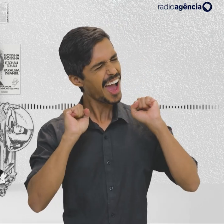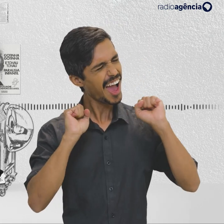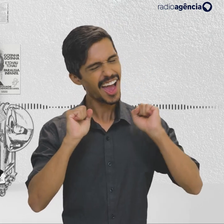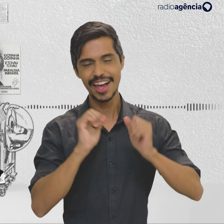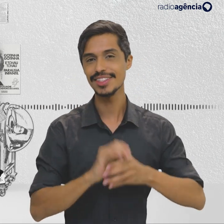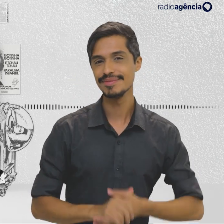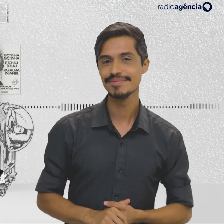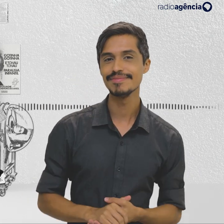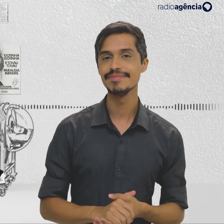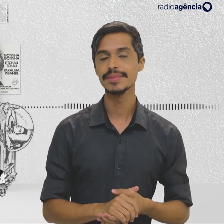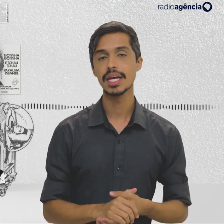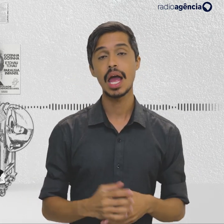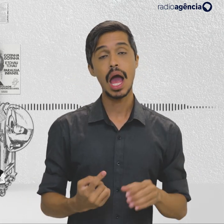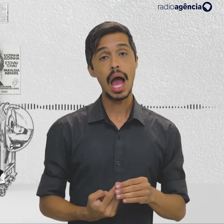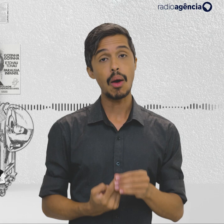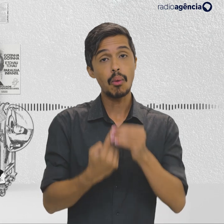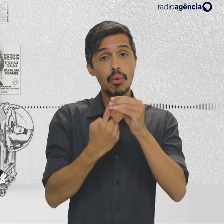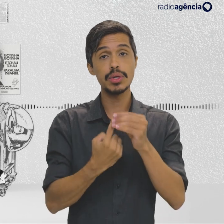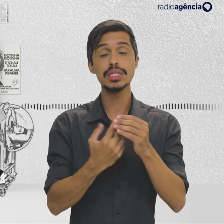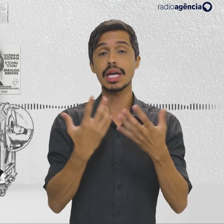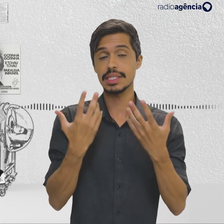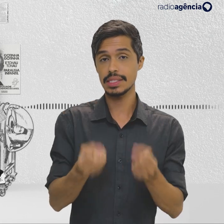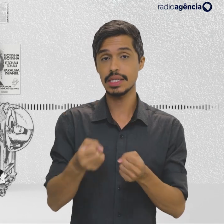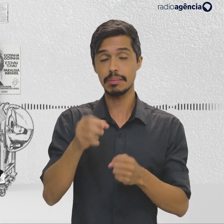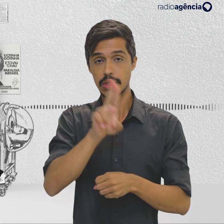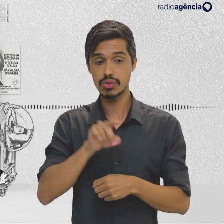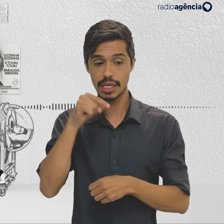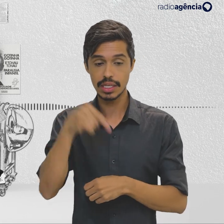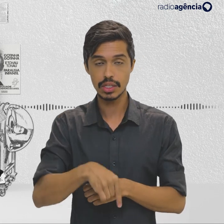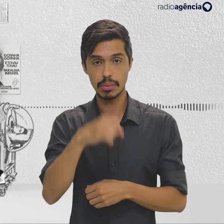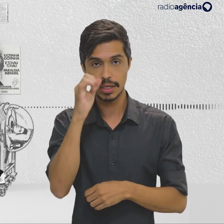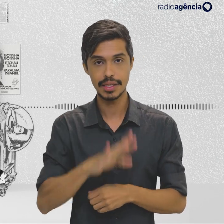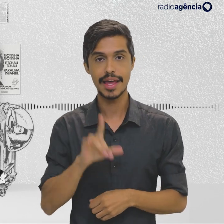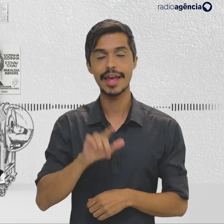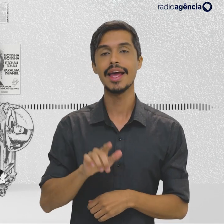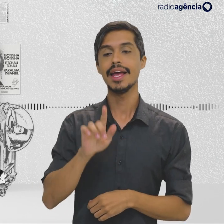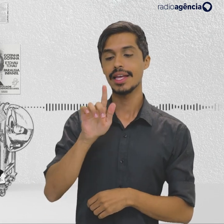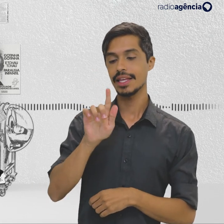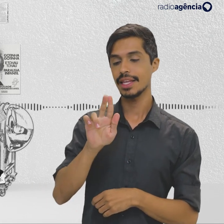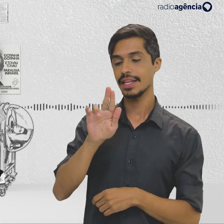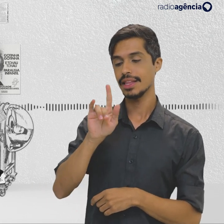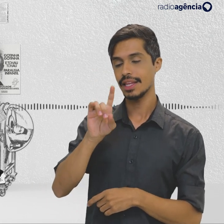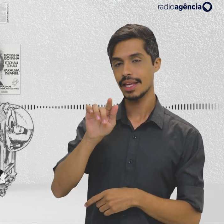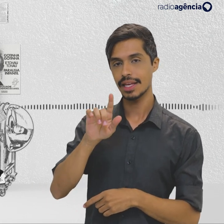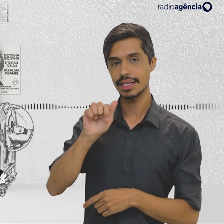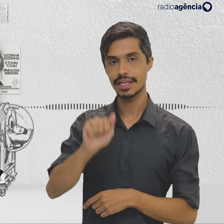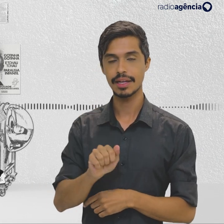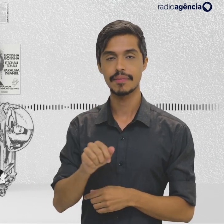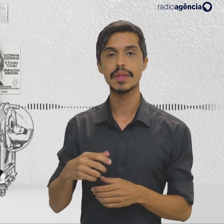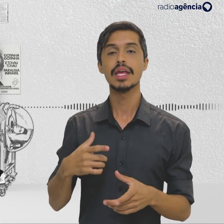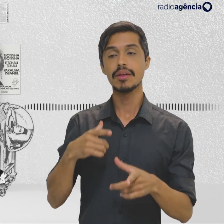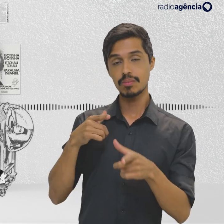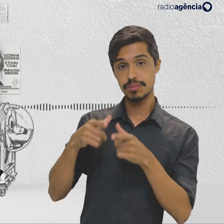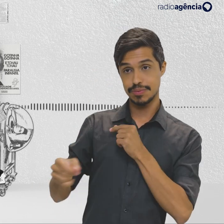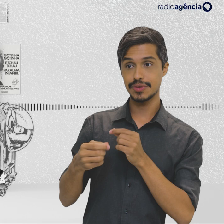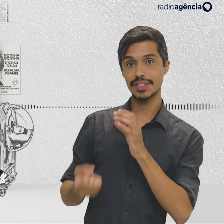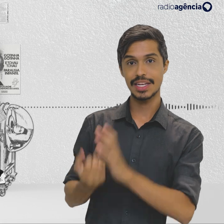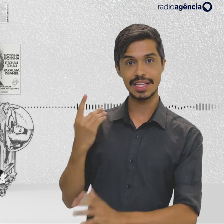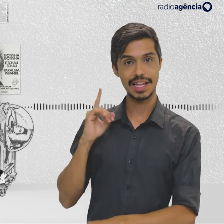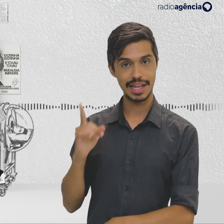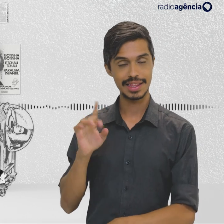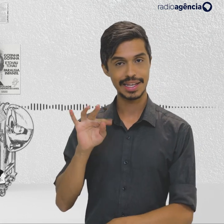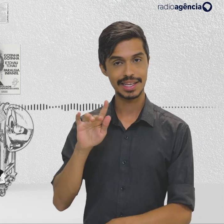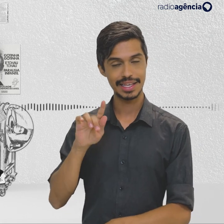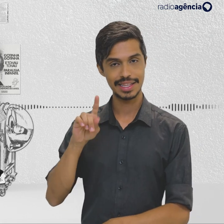existe por enquanto a única vacina aprovada para uso aqui no Brasil é a kid denga fabricada pela farmacêutica japonesa